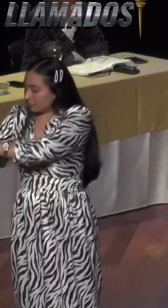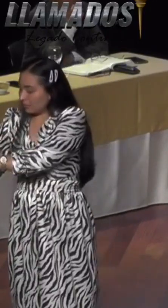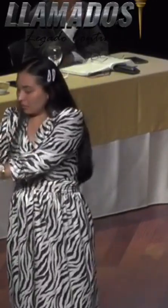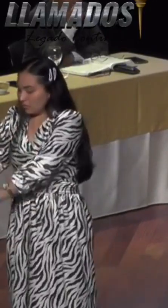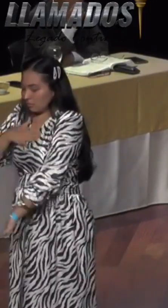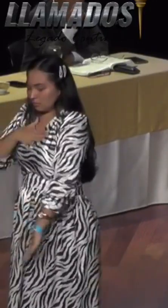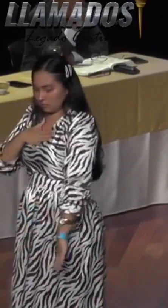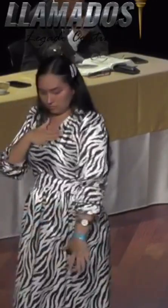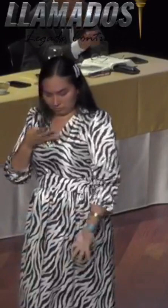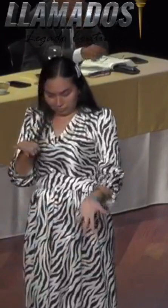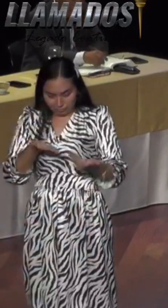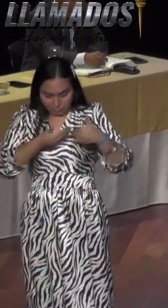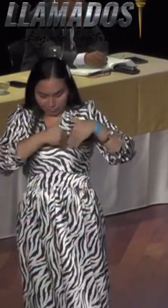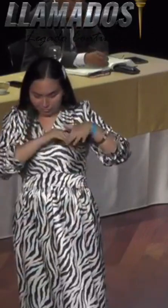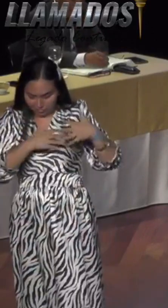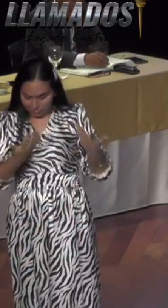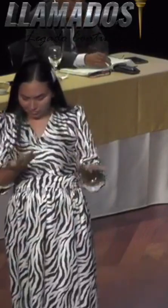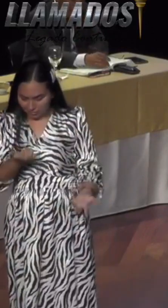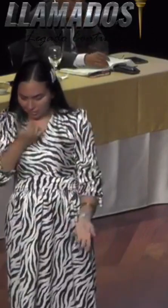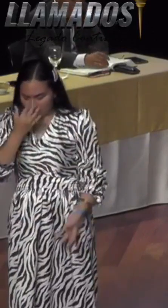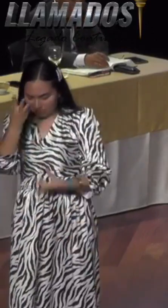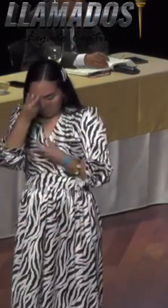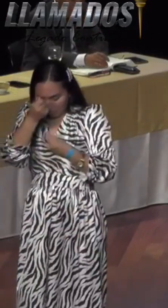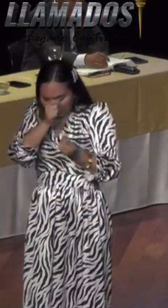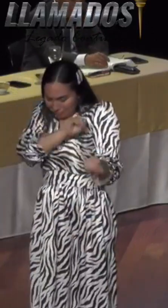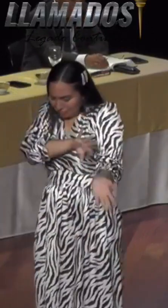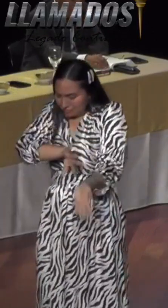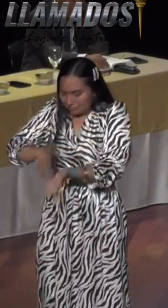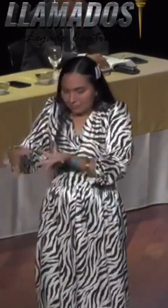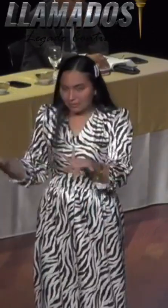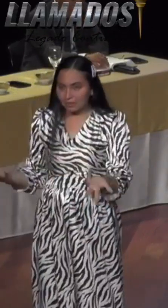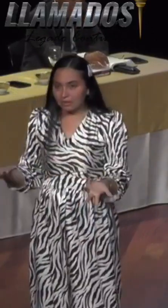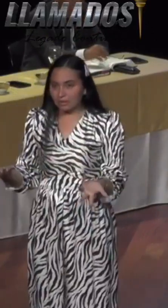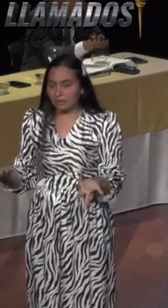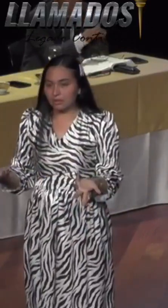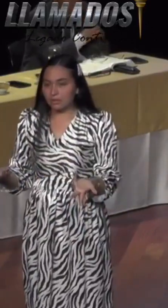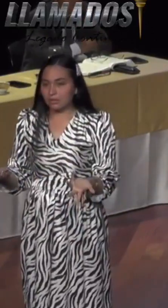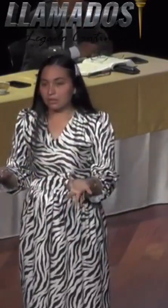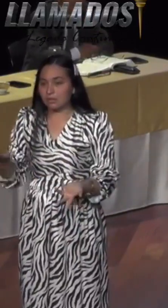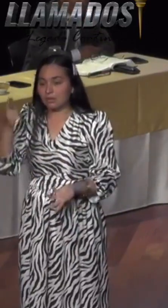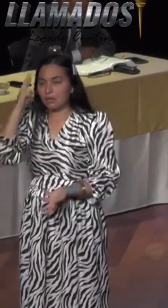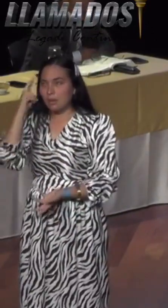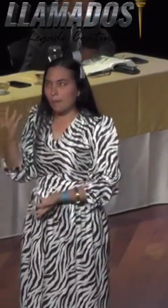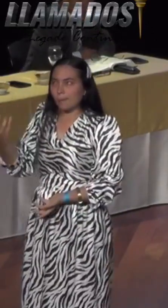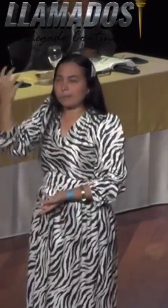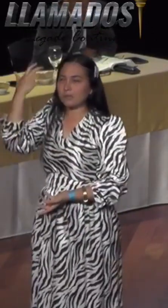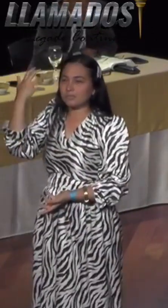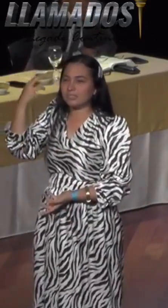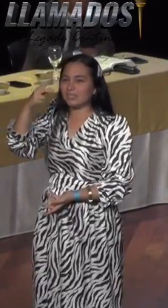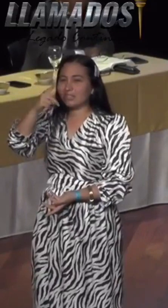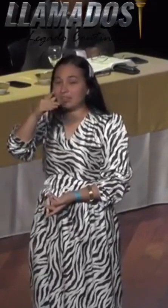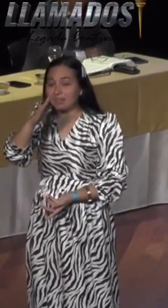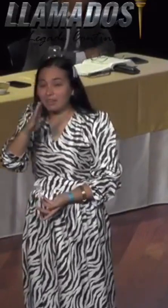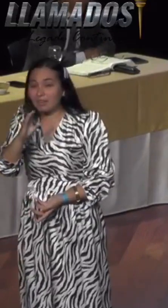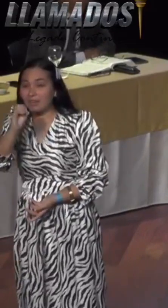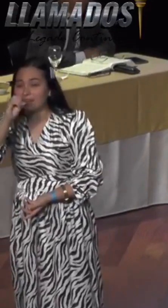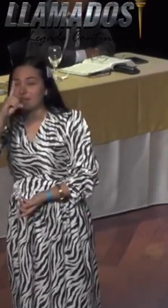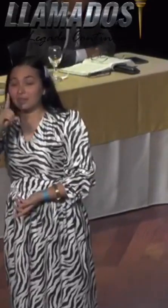El día que se escuchó la expresión más triste en la Biblia, Ikabod, murieron los inmorales de los hijos de